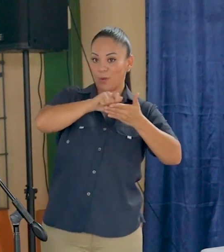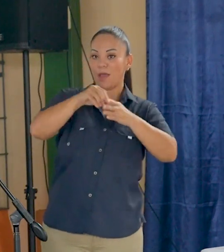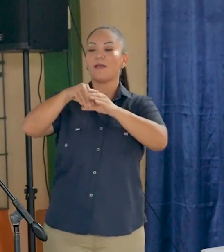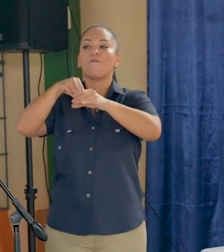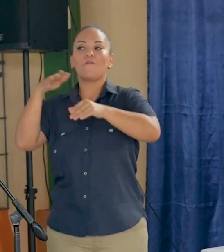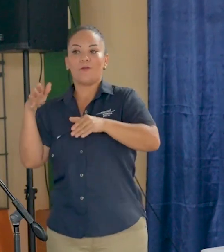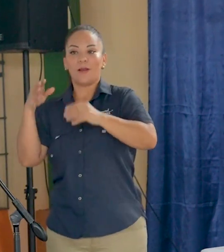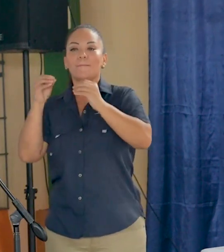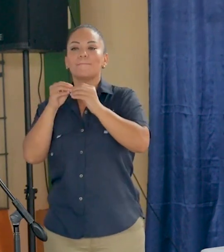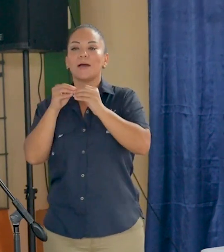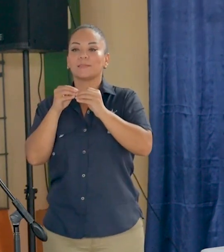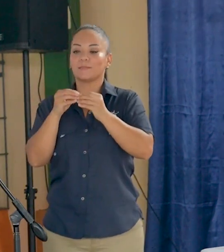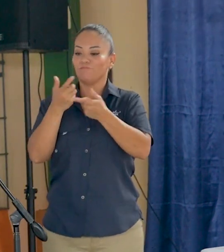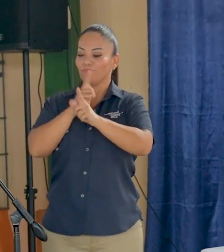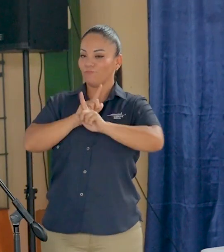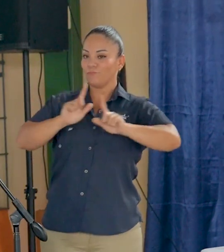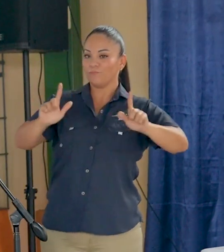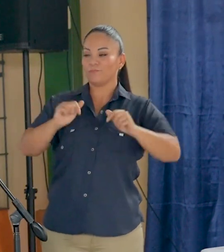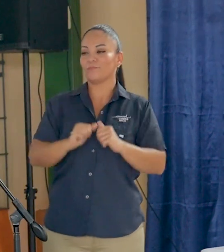con mayor libertad.